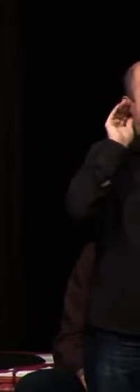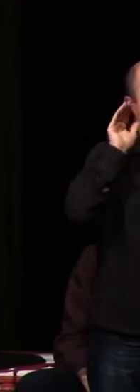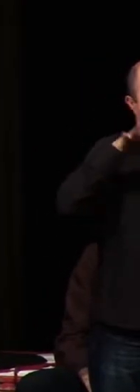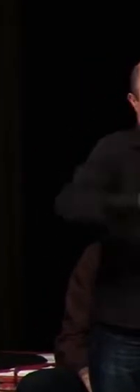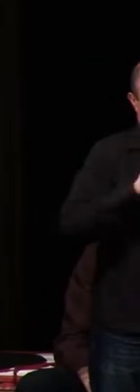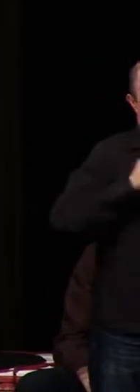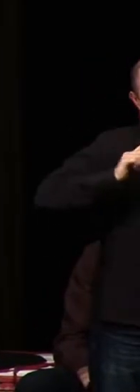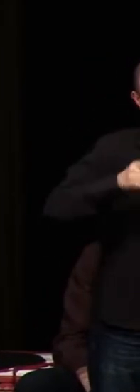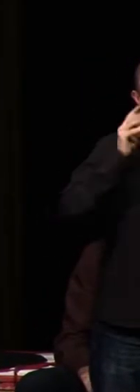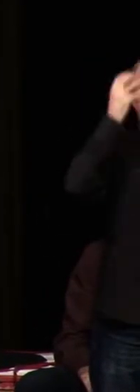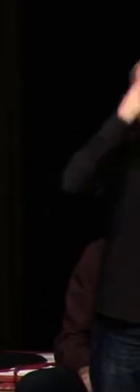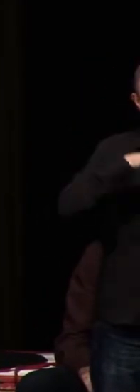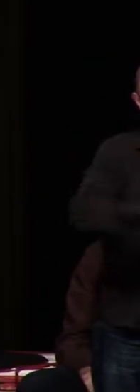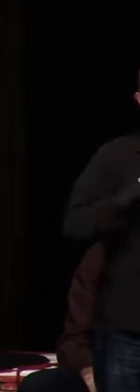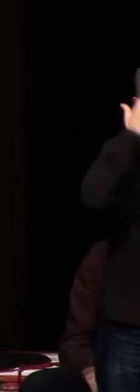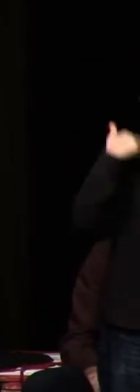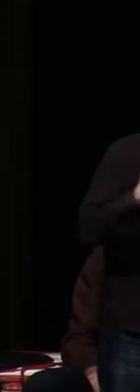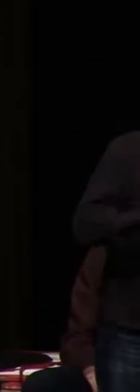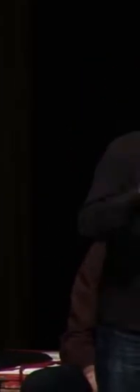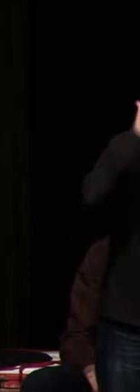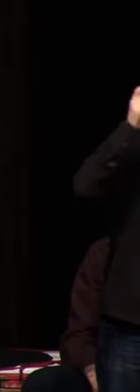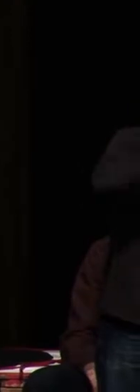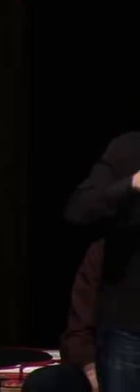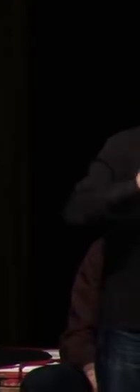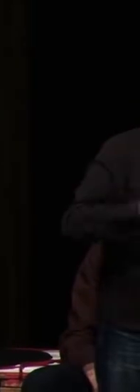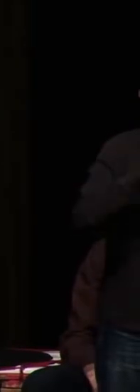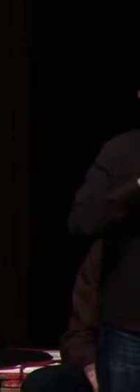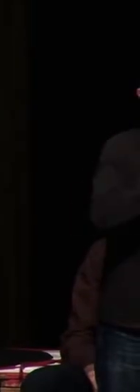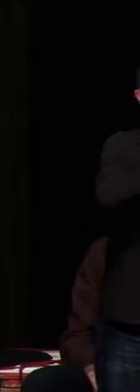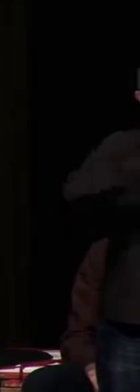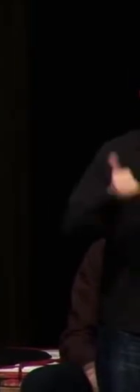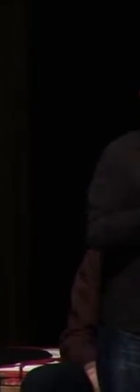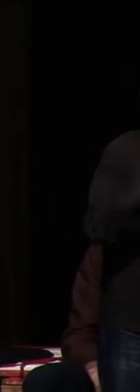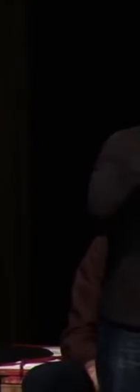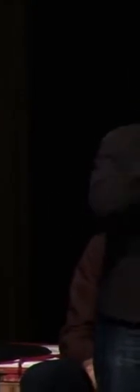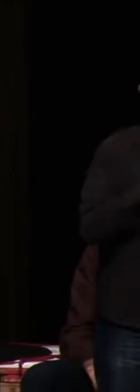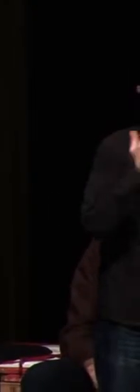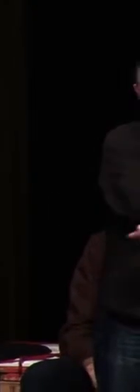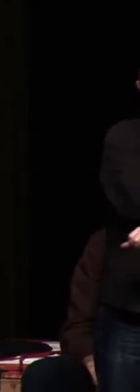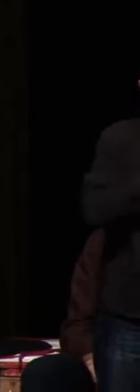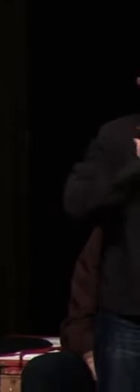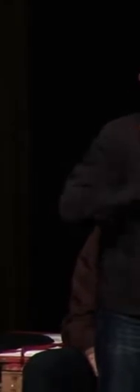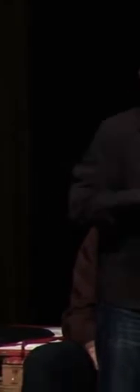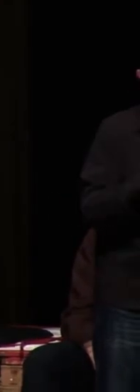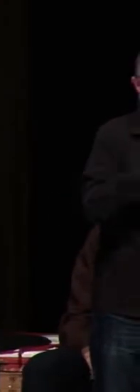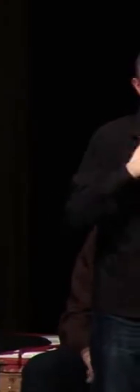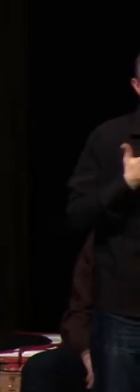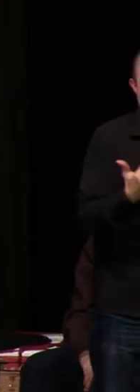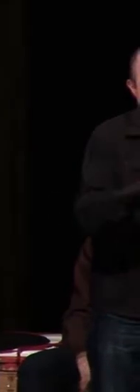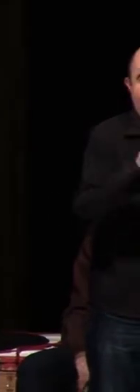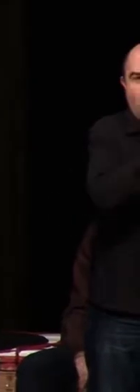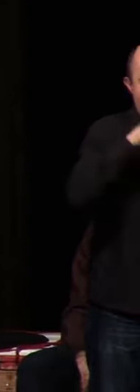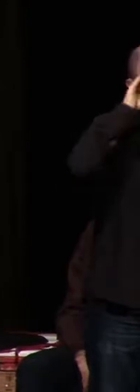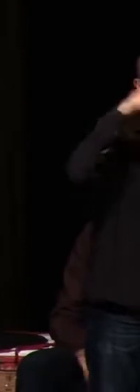en aquest sentit, que volem l'emancipació dels pobles i les persones i que estem cansades de viure en un món de misèria i de merda com el que vivim. Tenim molta pressa, no volem